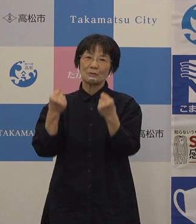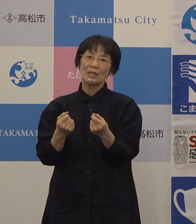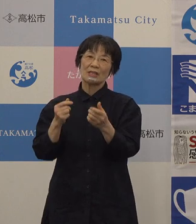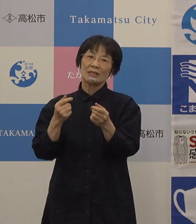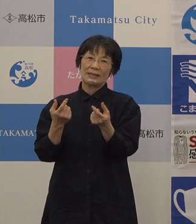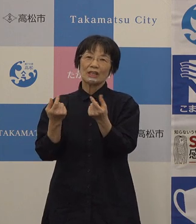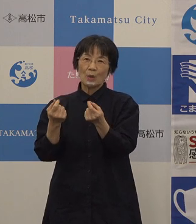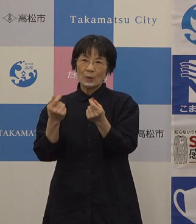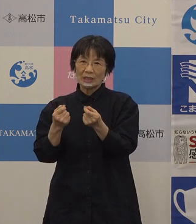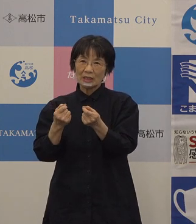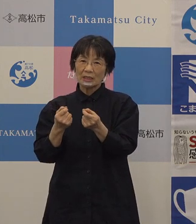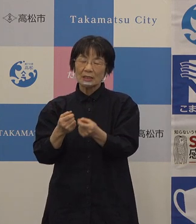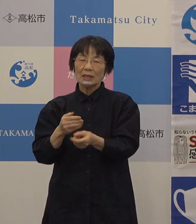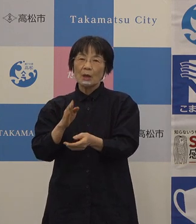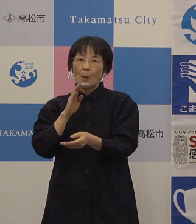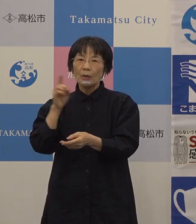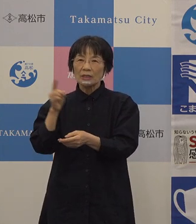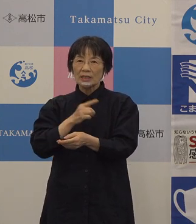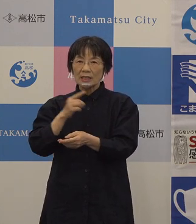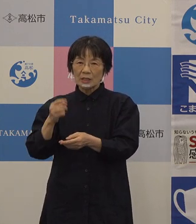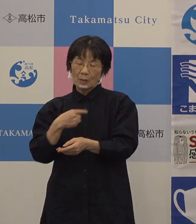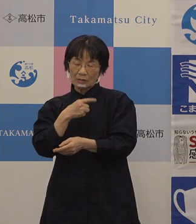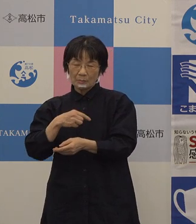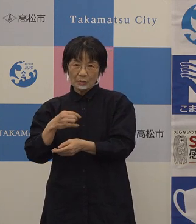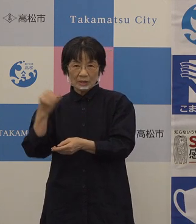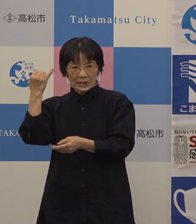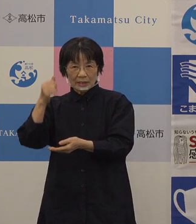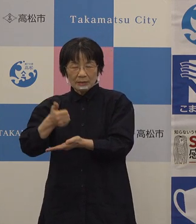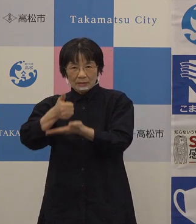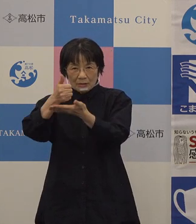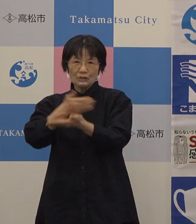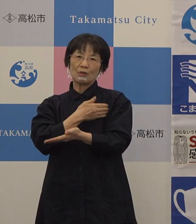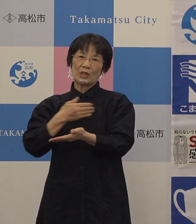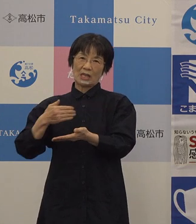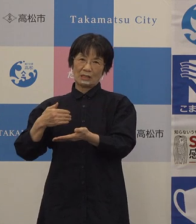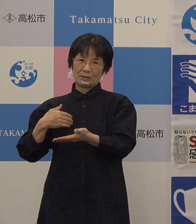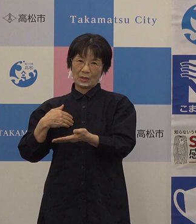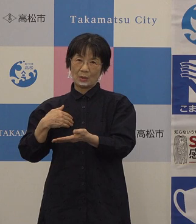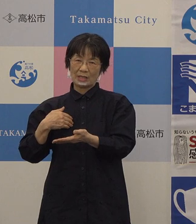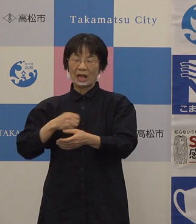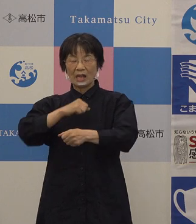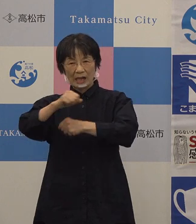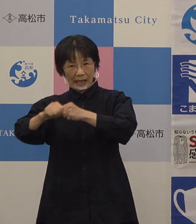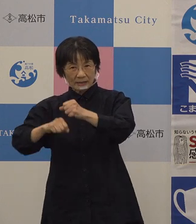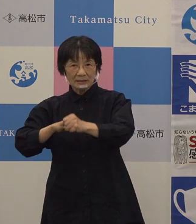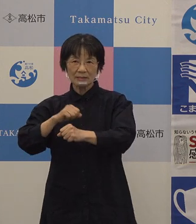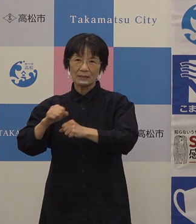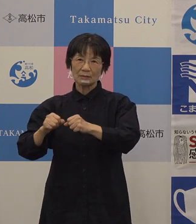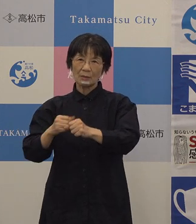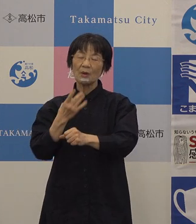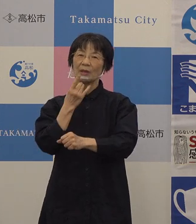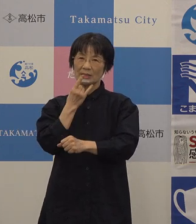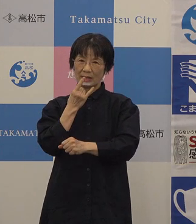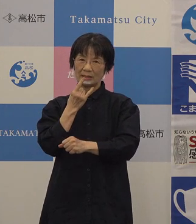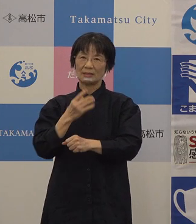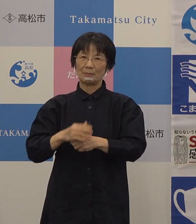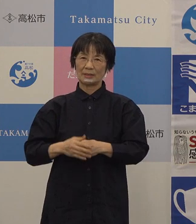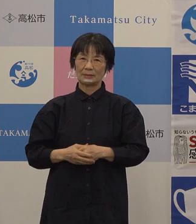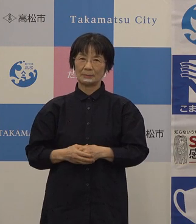思や生き方が尊重される社会づくりに貢献いただけるようなご活躍を期待しているものでございます